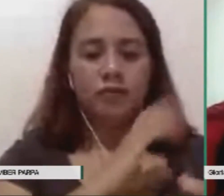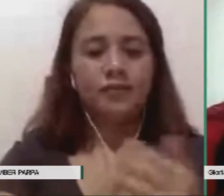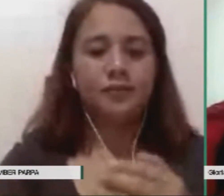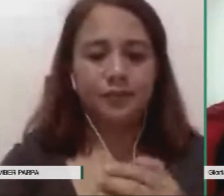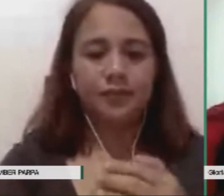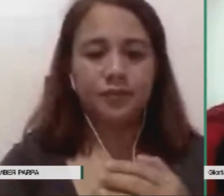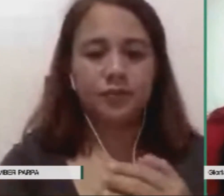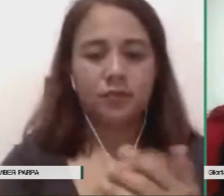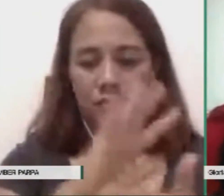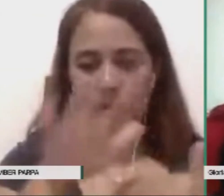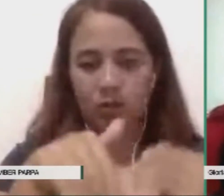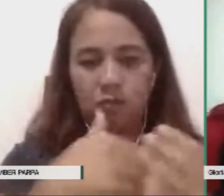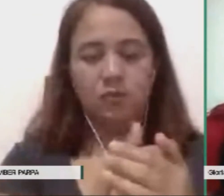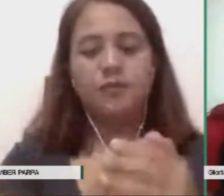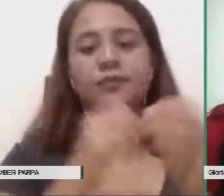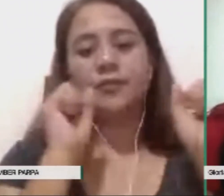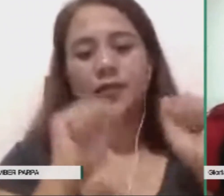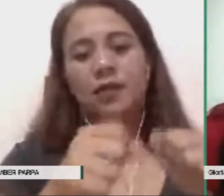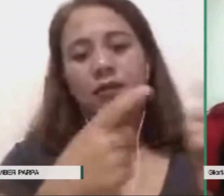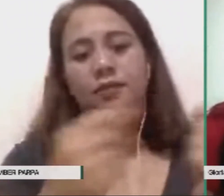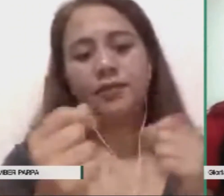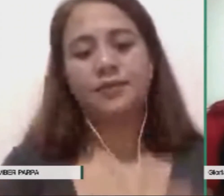lahat ay kaya nating gawin.